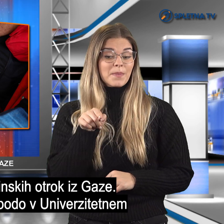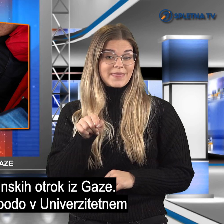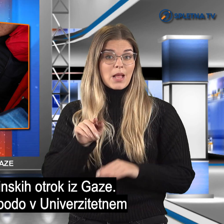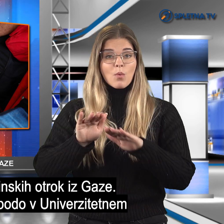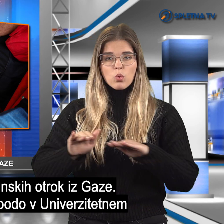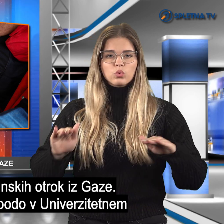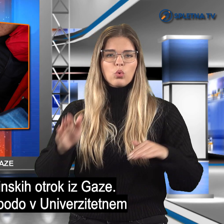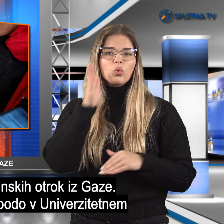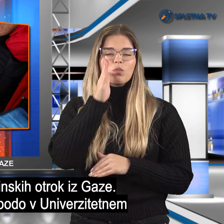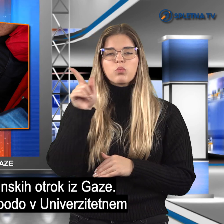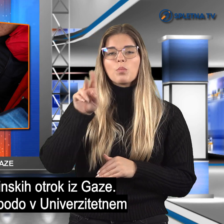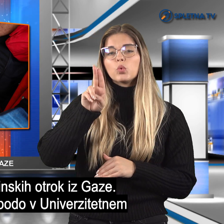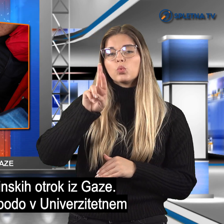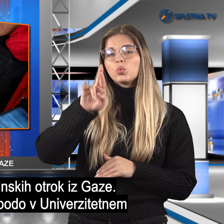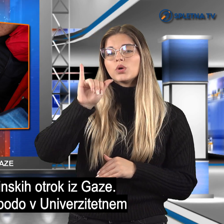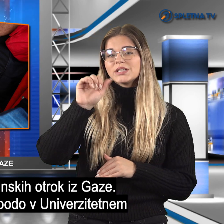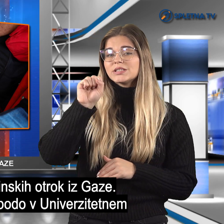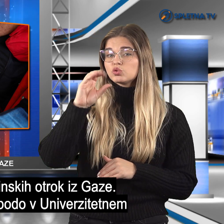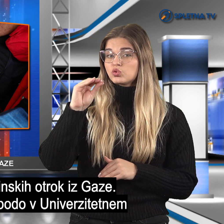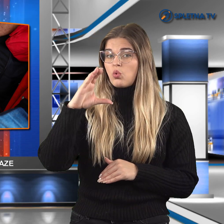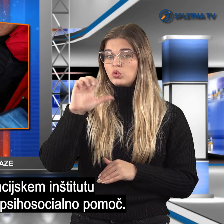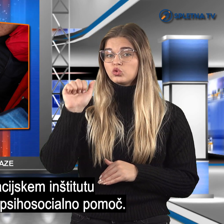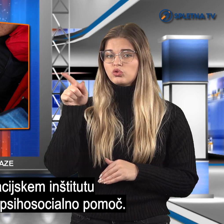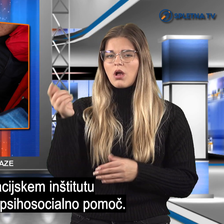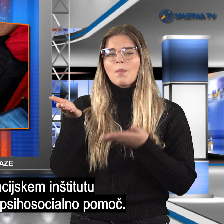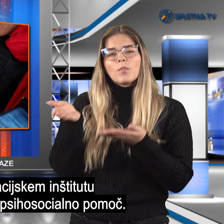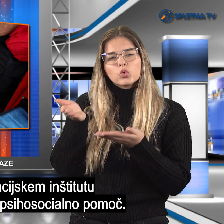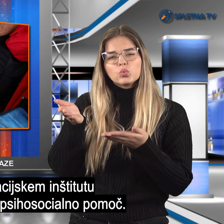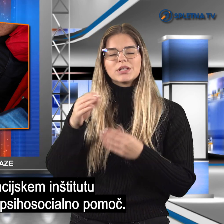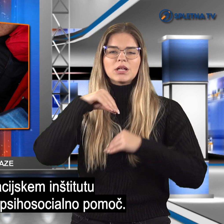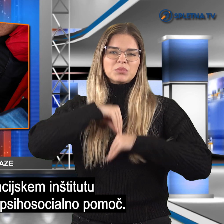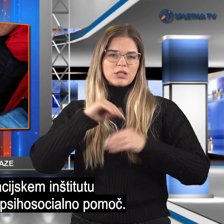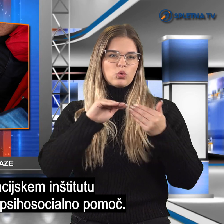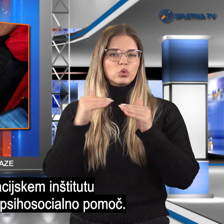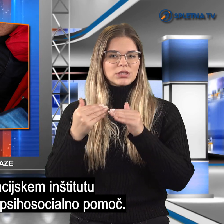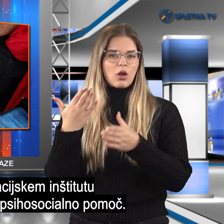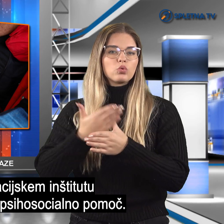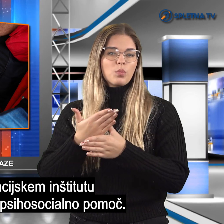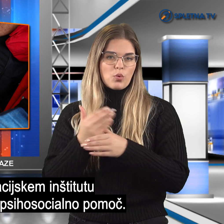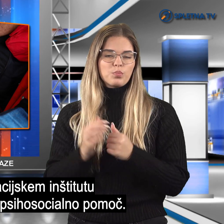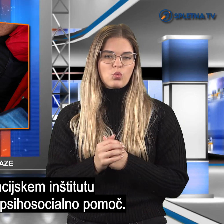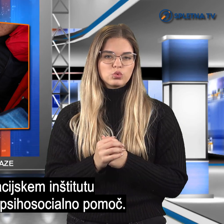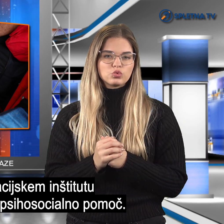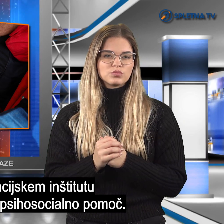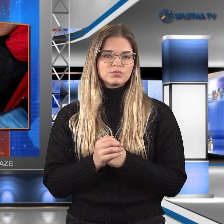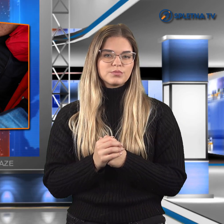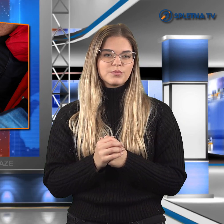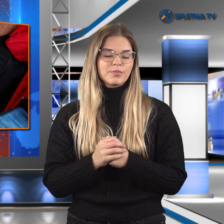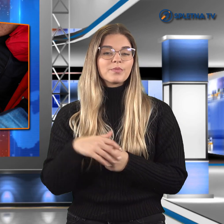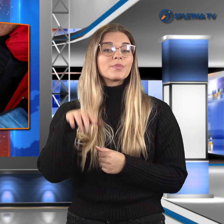Tem otrokom bodo v Univerzitetnem rehabilitacijskem inštitutu Soča ponudili psihosocialno pomoč.